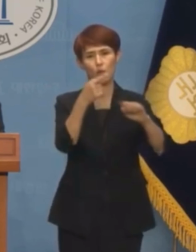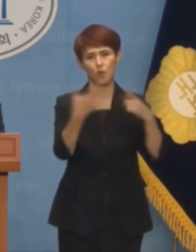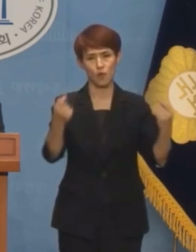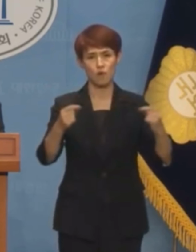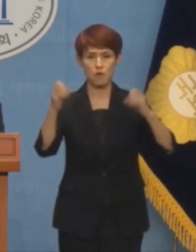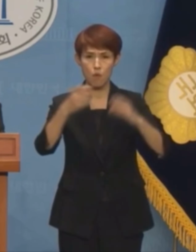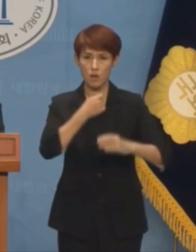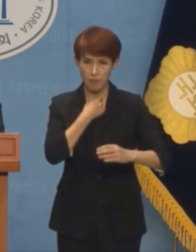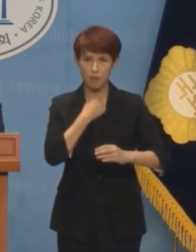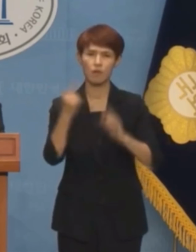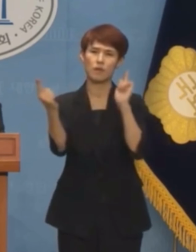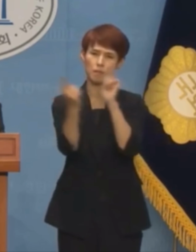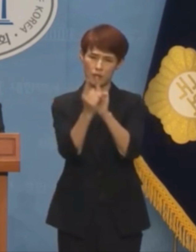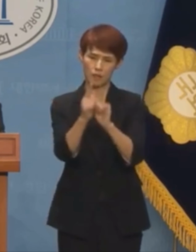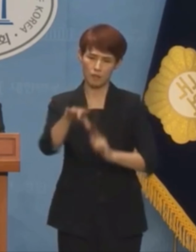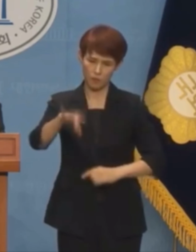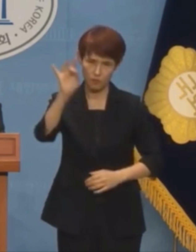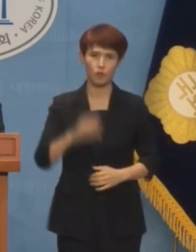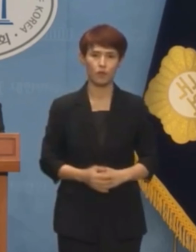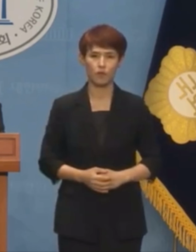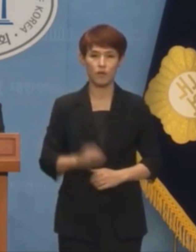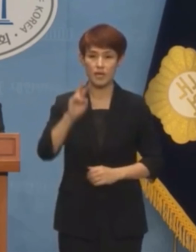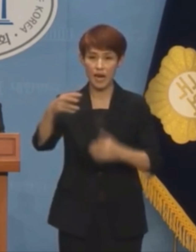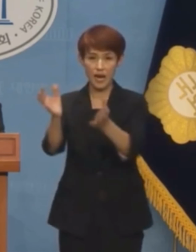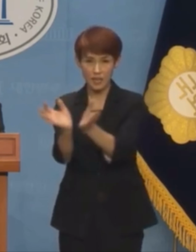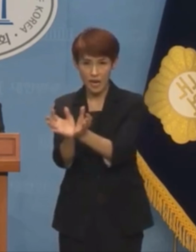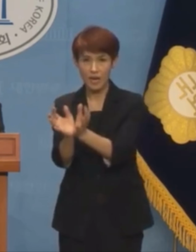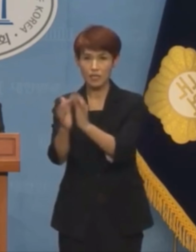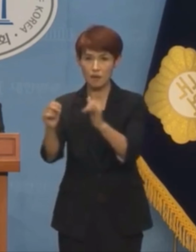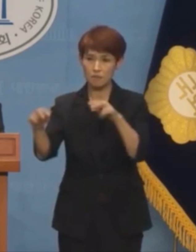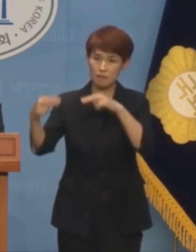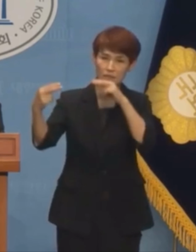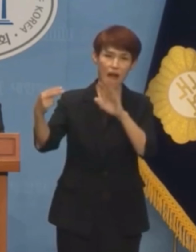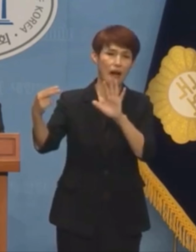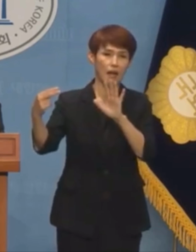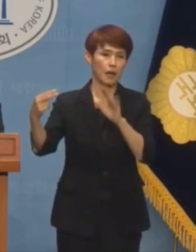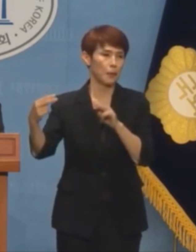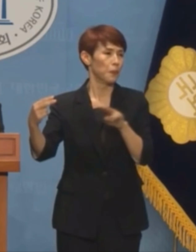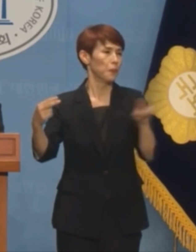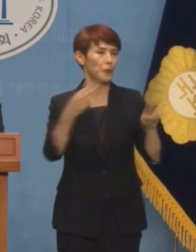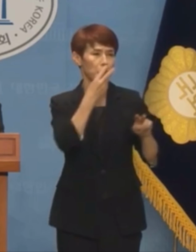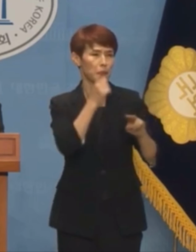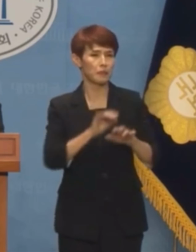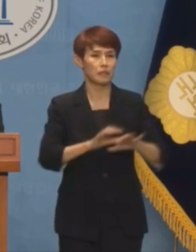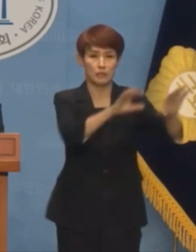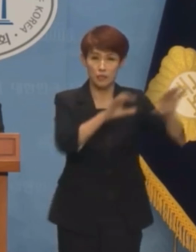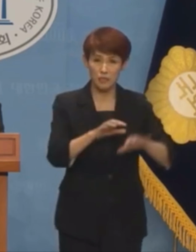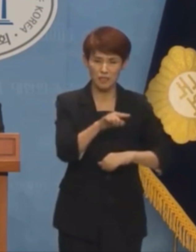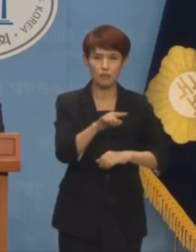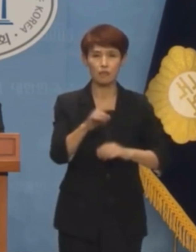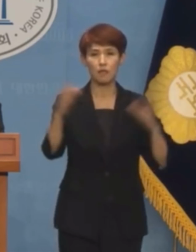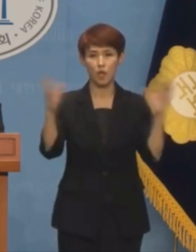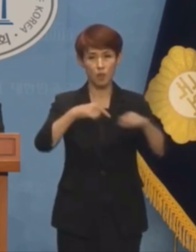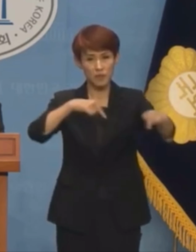우선 만나야 합니다 야당 지도자들과 눈도 마주치려 하지 않으려는 윤 대통령에게 협치에